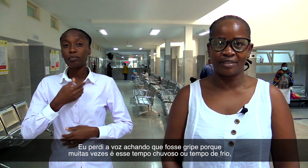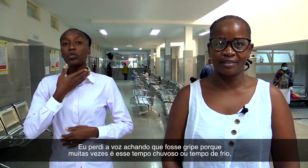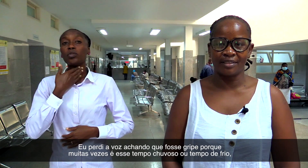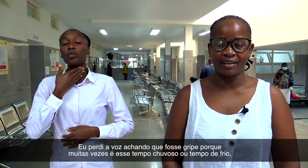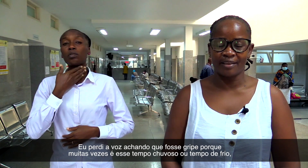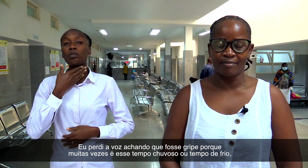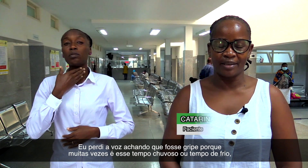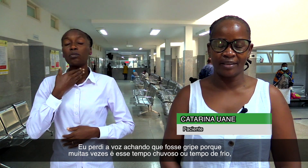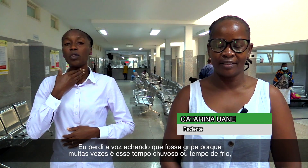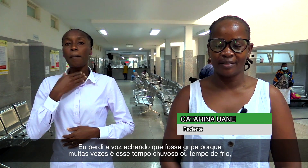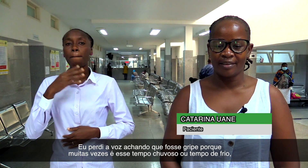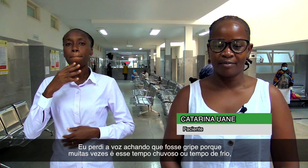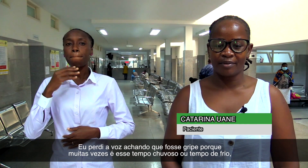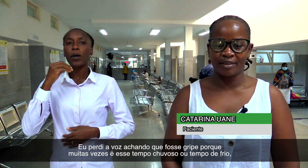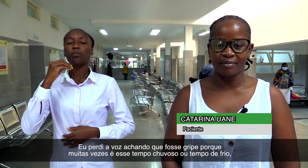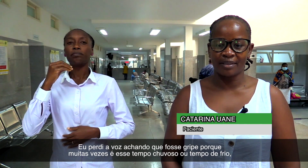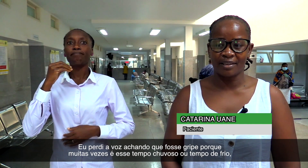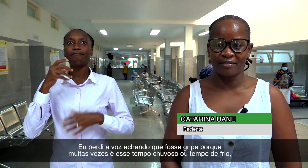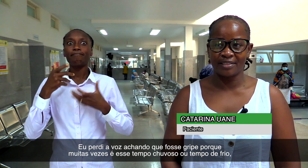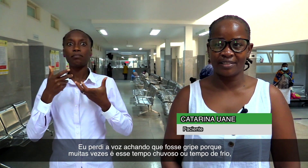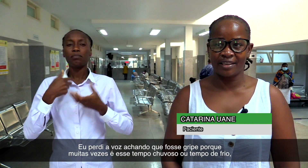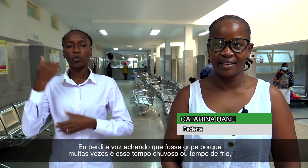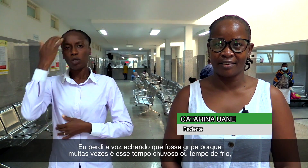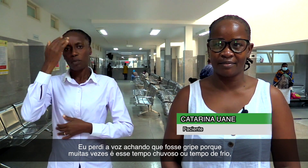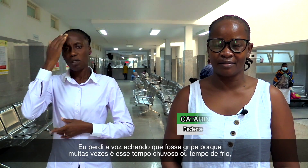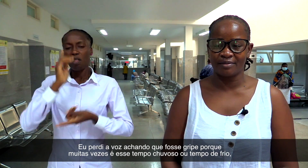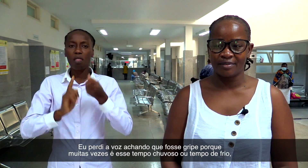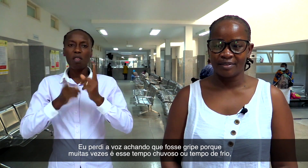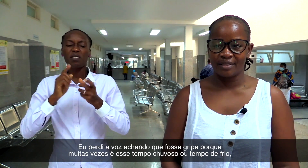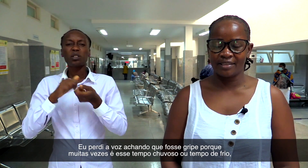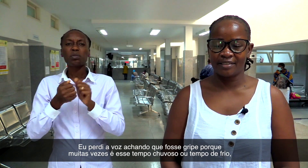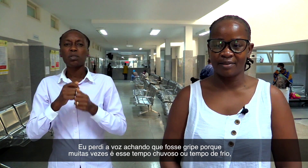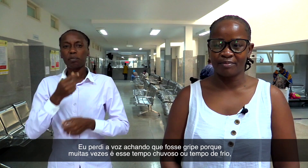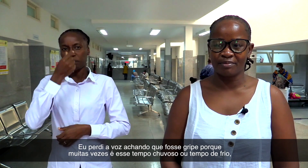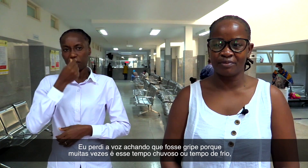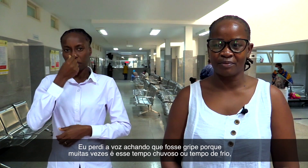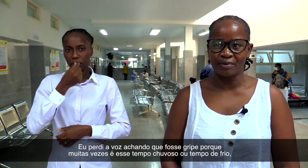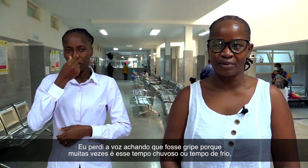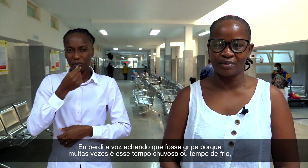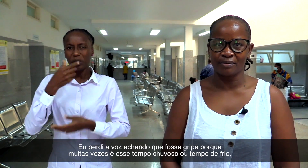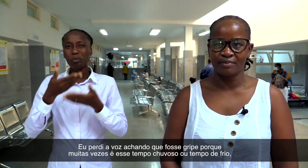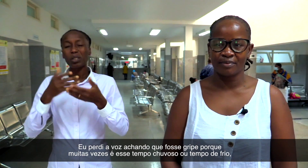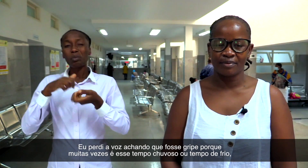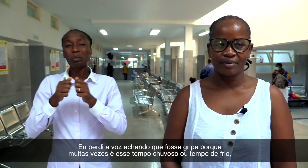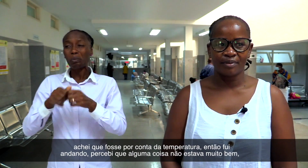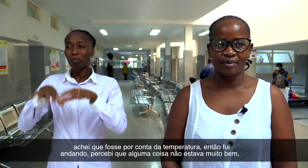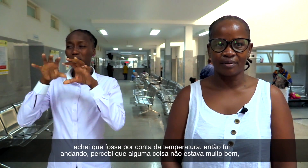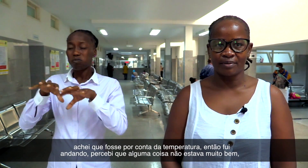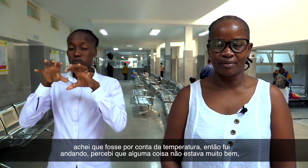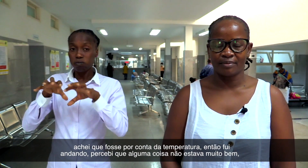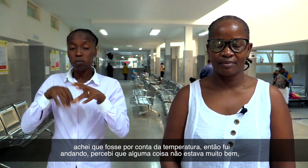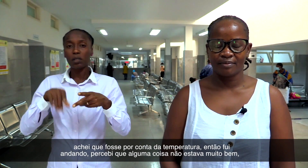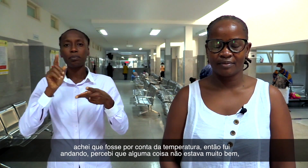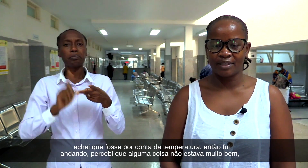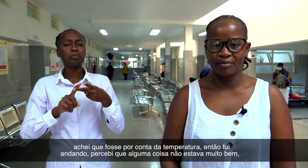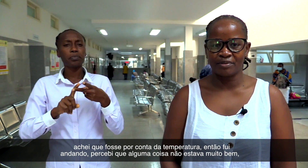que fosse da gripe, né? Porque muitas das vezes é esse tempo chuvoso